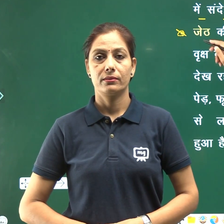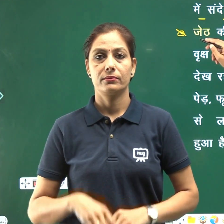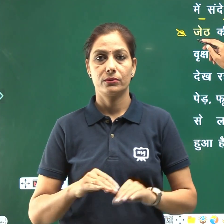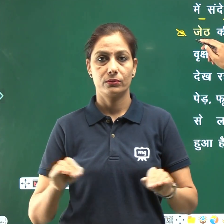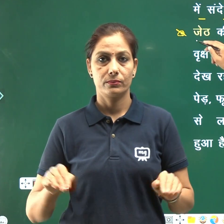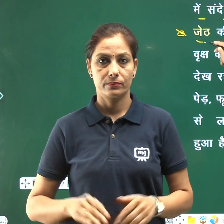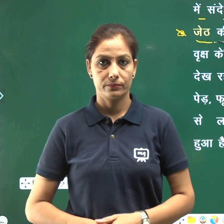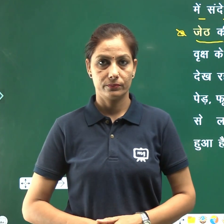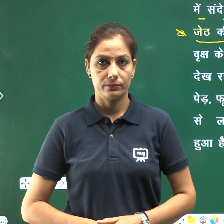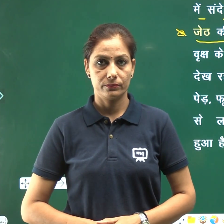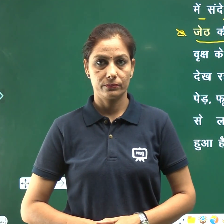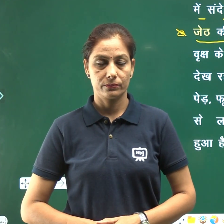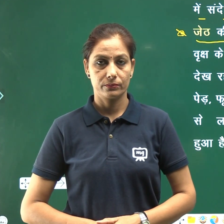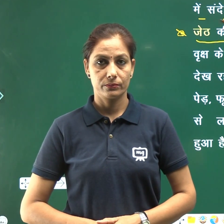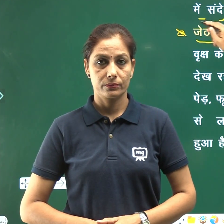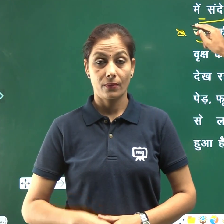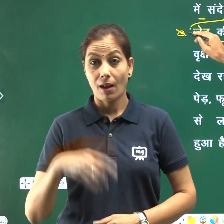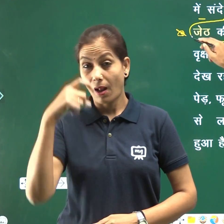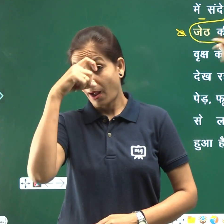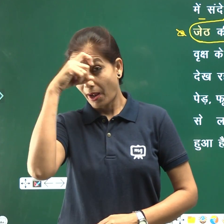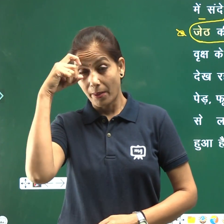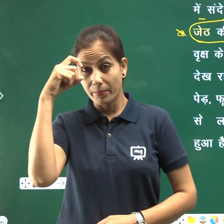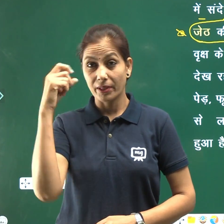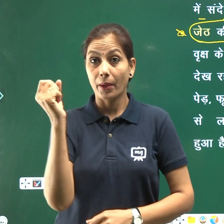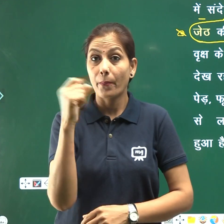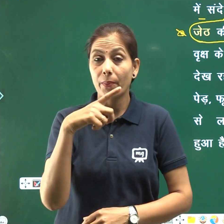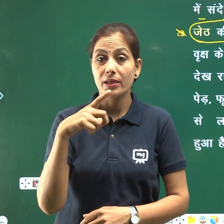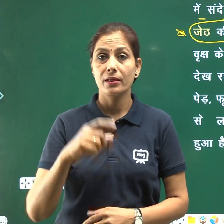बच्चों, जेठ की धूप में